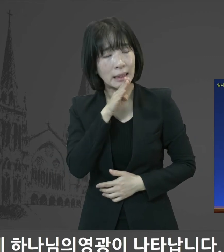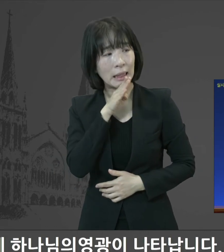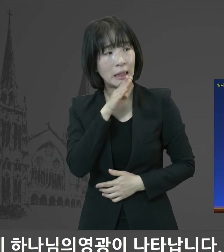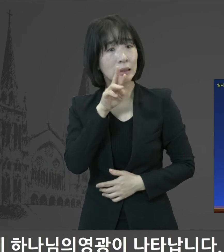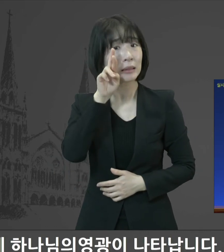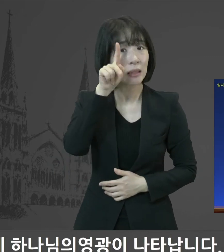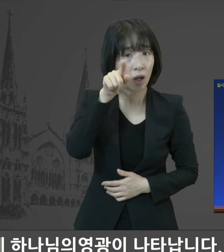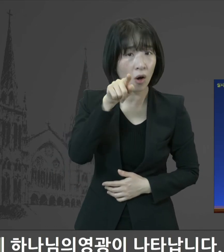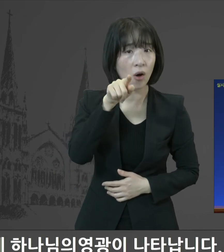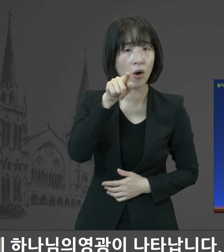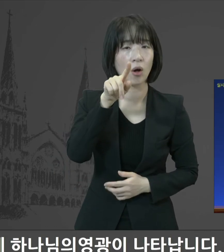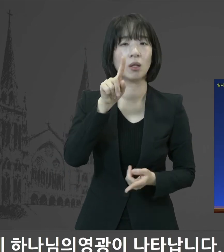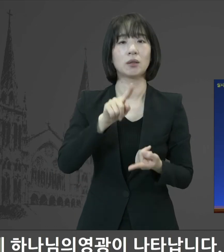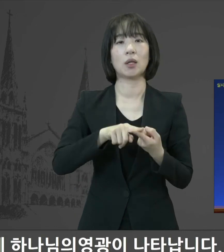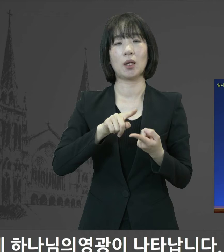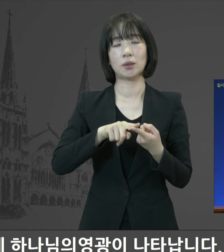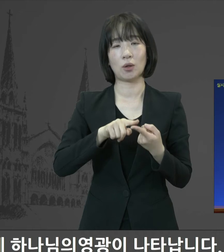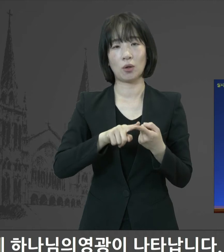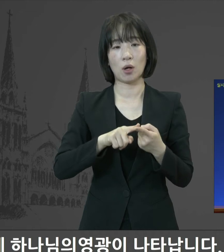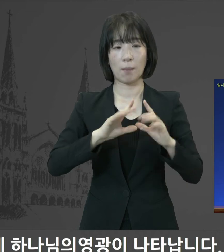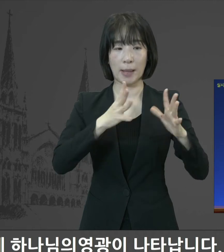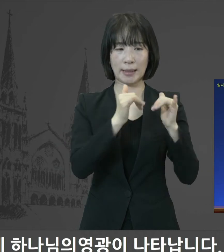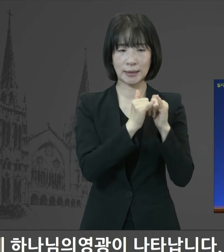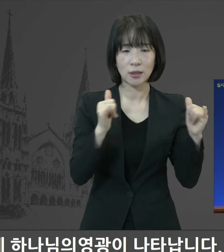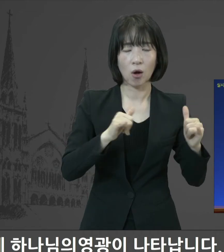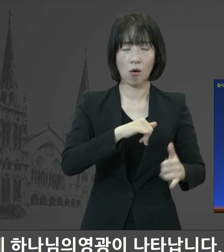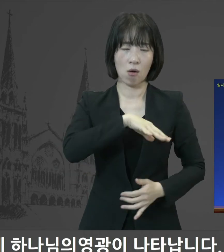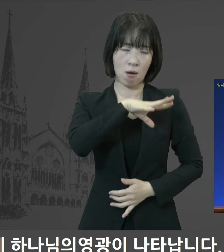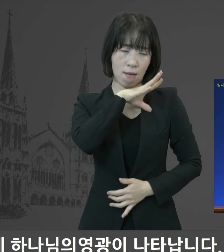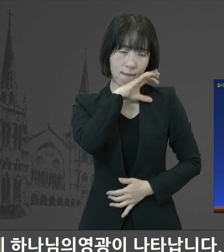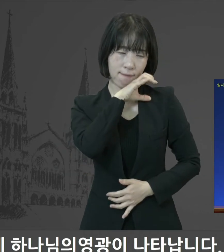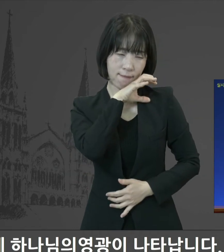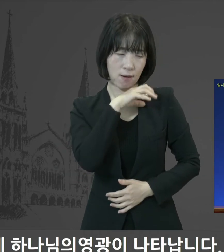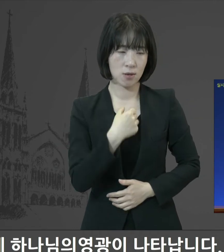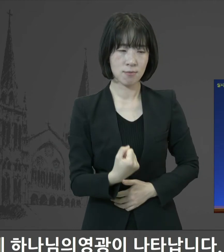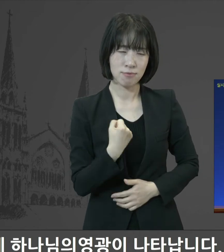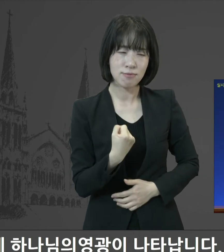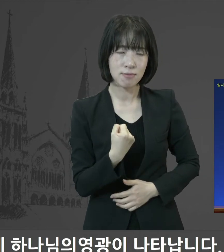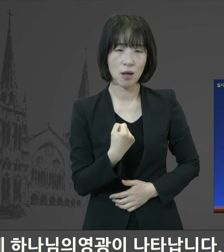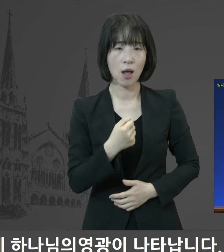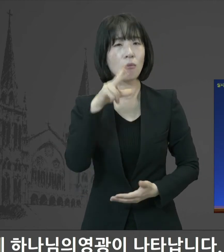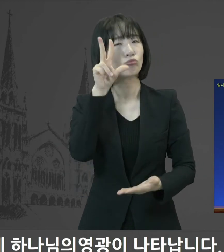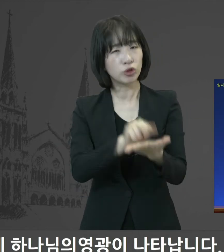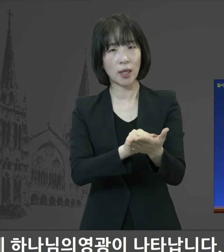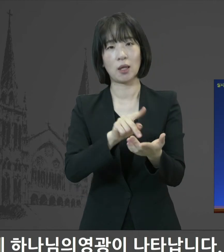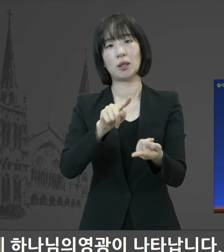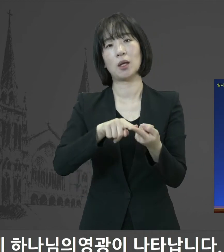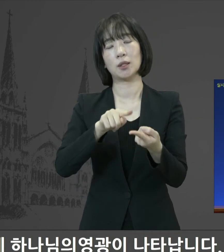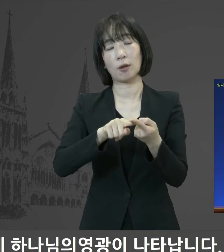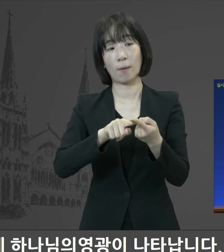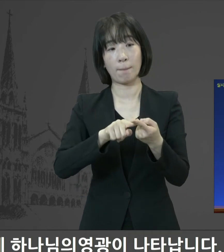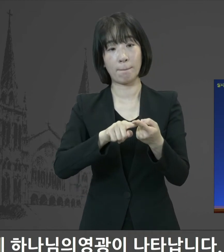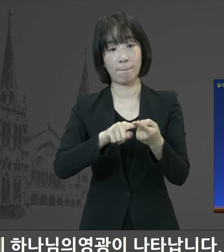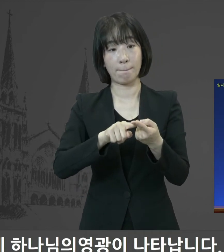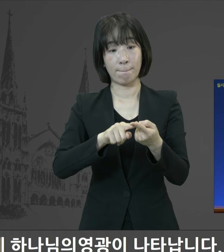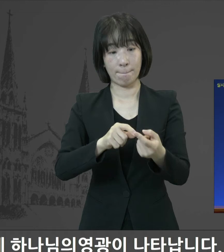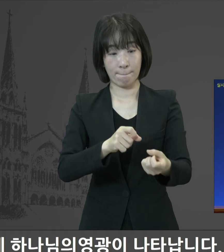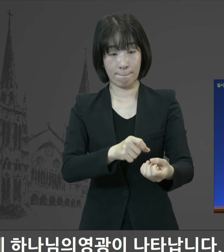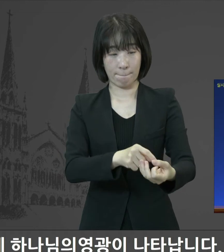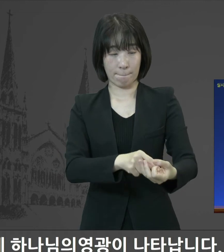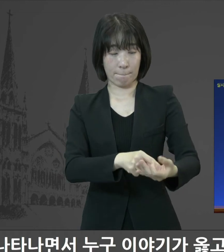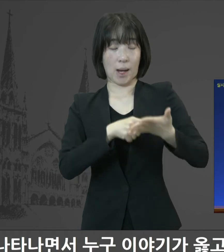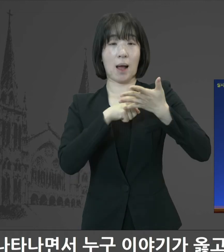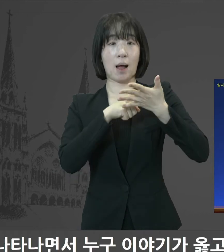무엇을 잘못했는지, 백성들이 갖고 있는 원망과 불평이 왜 문제였는지, 그것들이